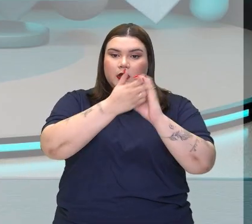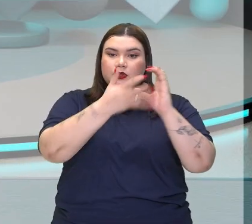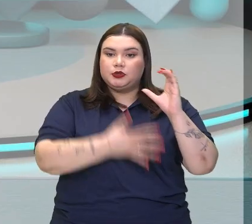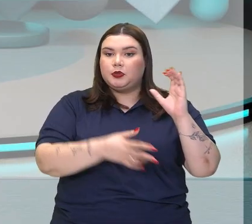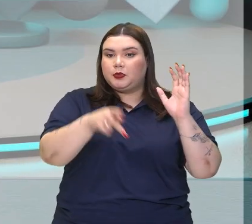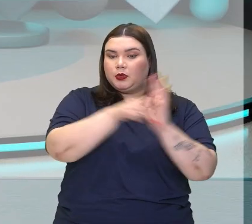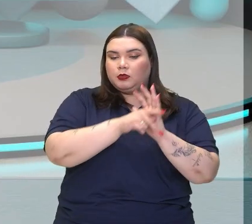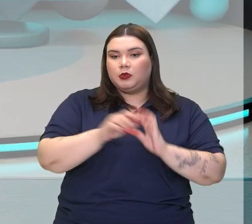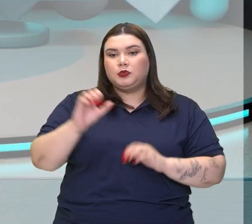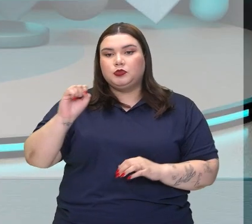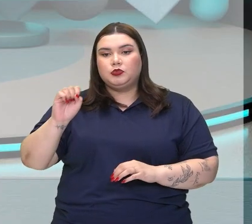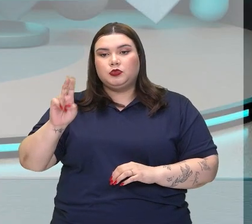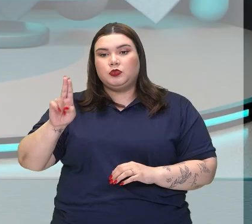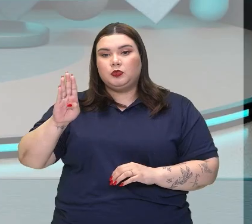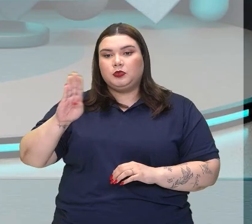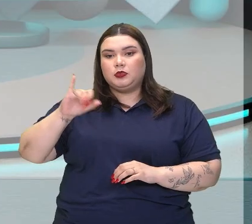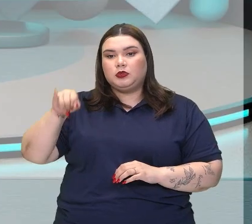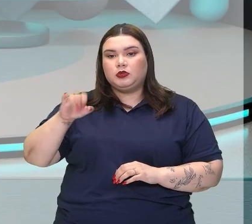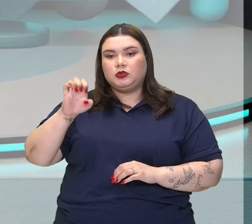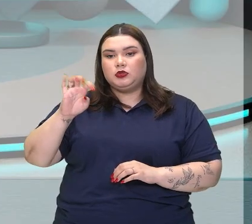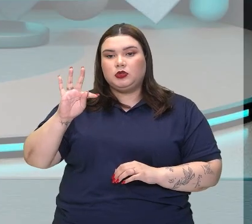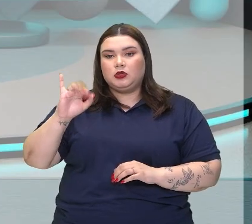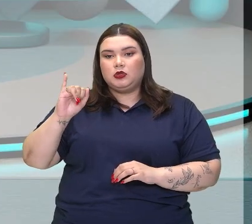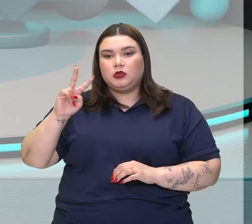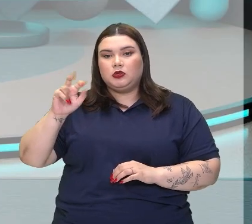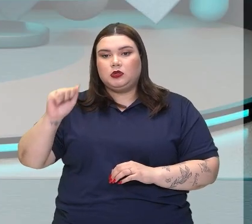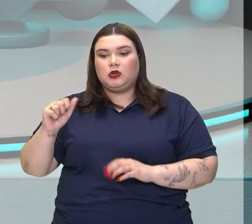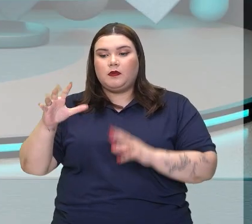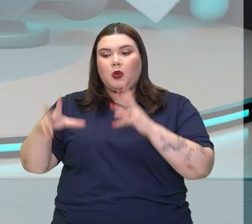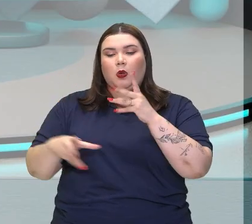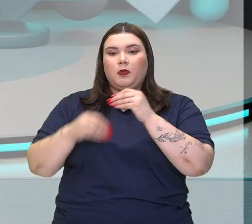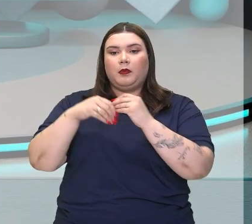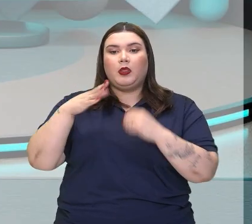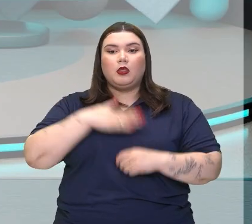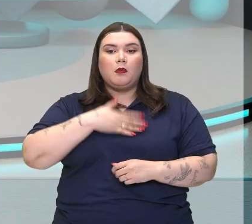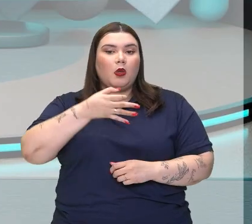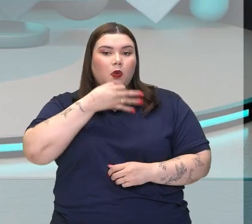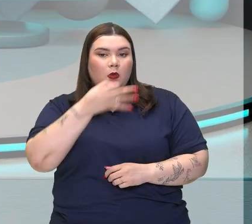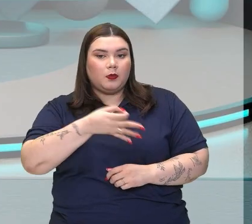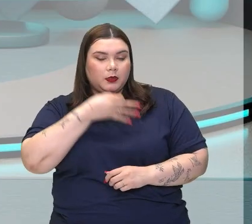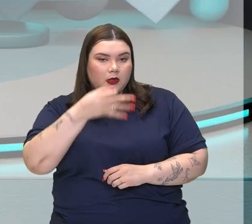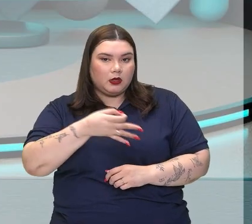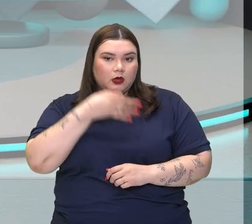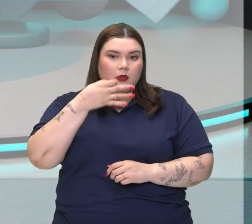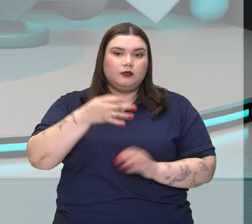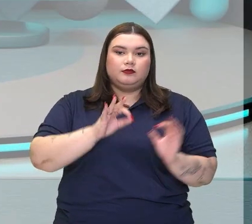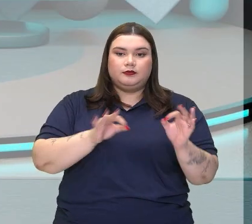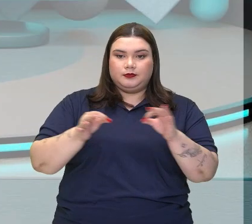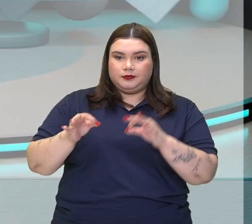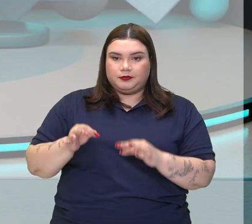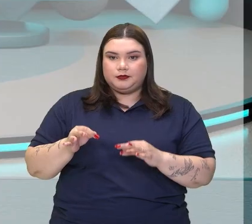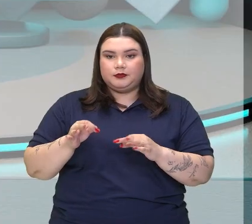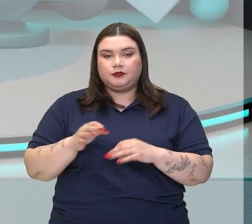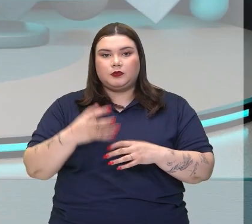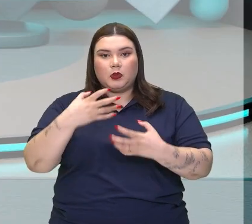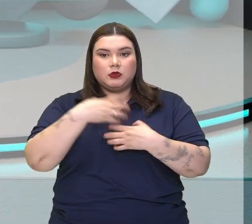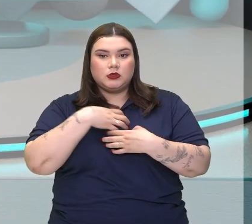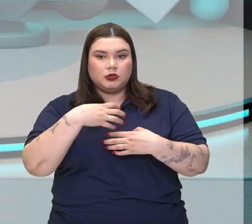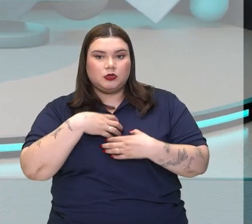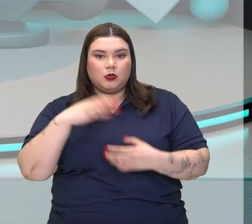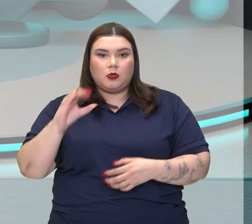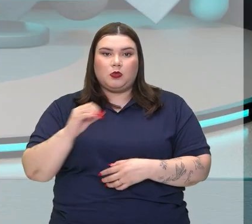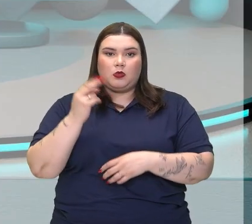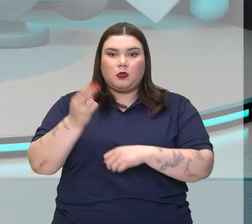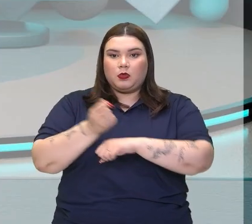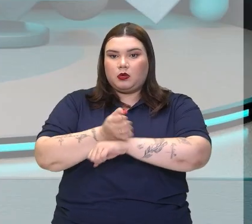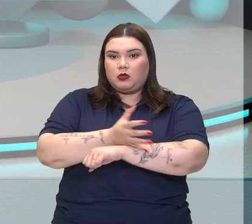a subjetiva já vai incluir a minha impressão, a minha opinião, os meus sentimentos ou